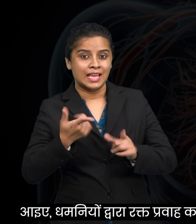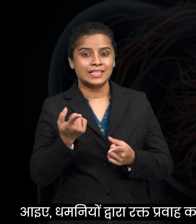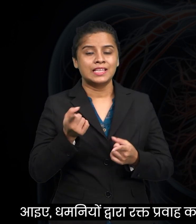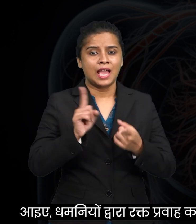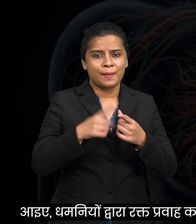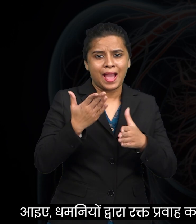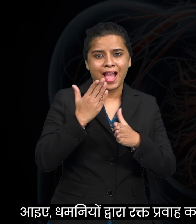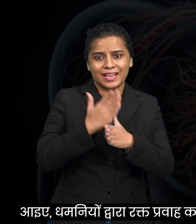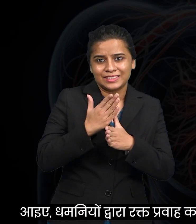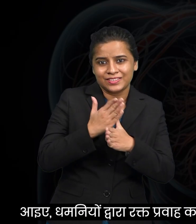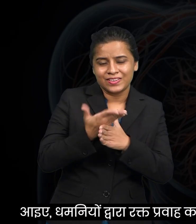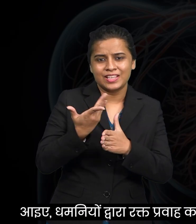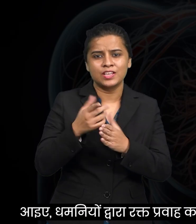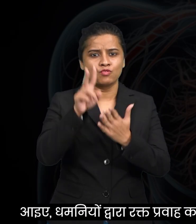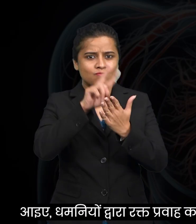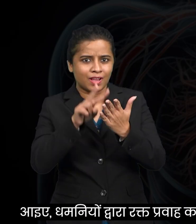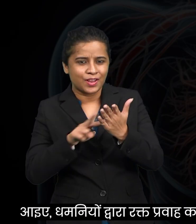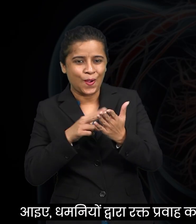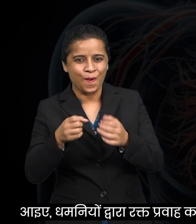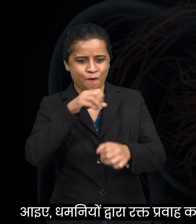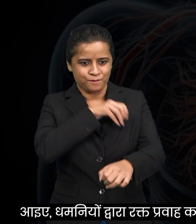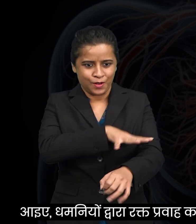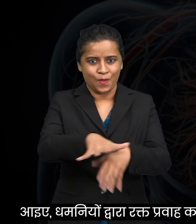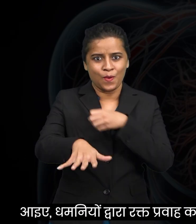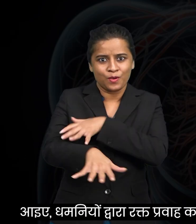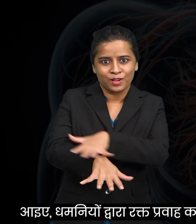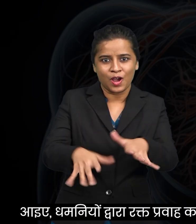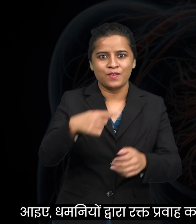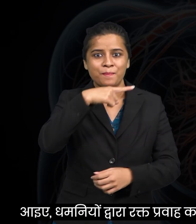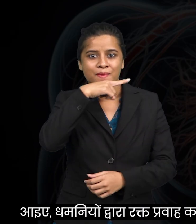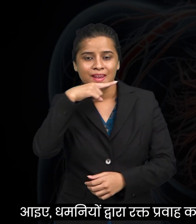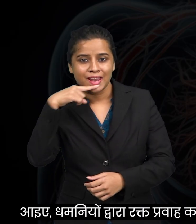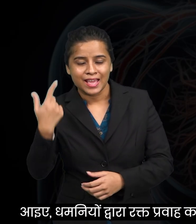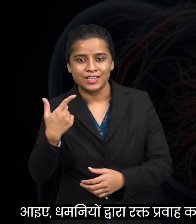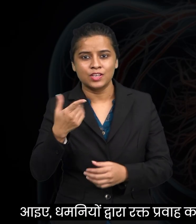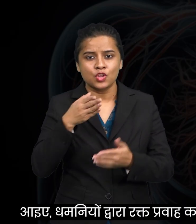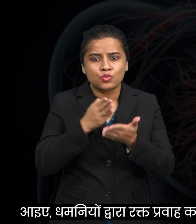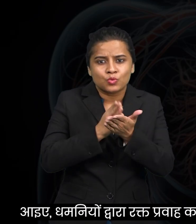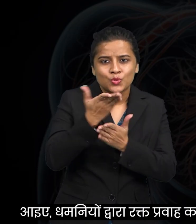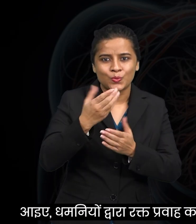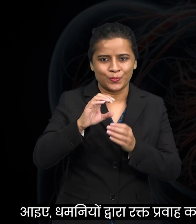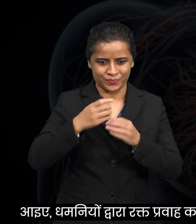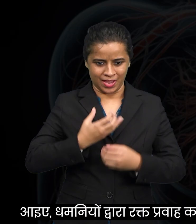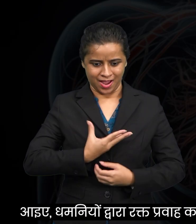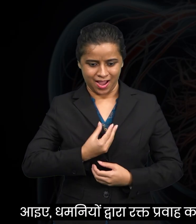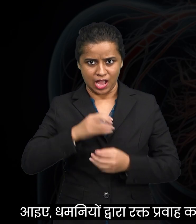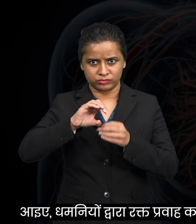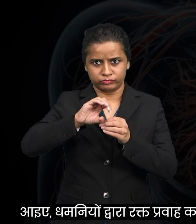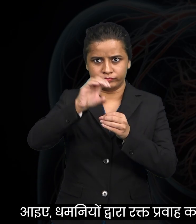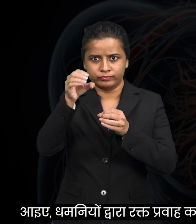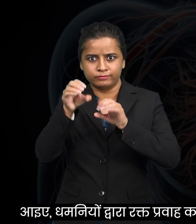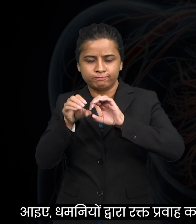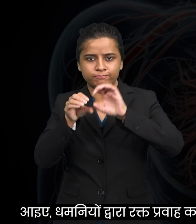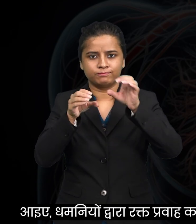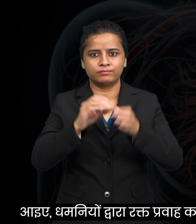धमनियों द्वारा रक्त प्रवाह का अध्ययन करने के लिए एक क्रियाकलाप करें।